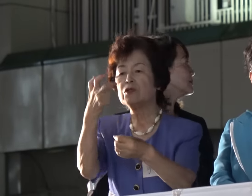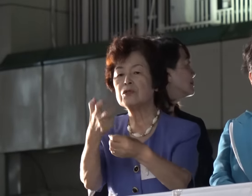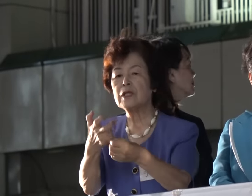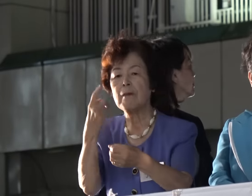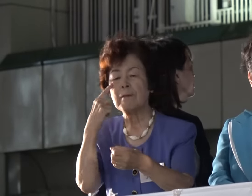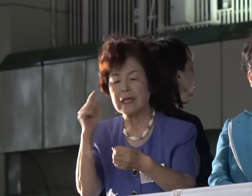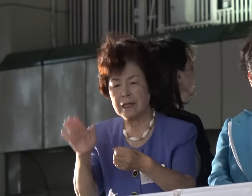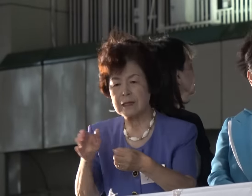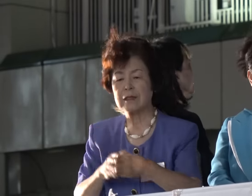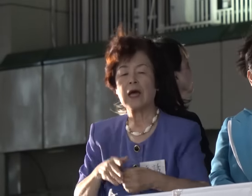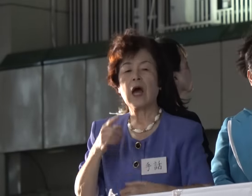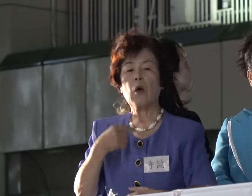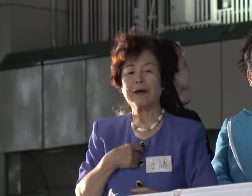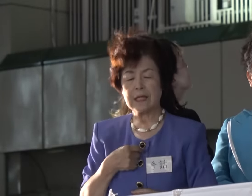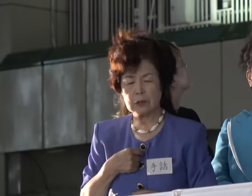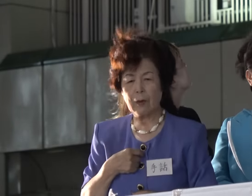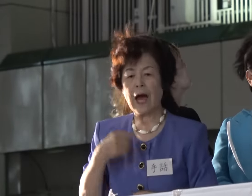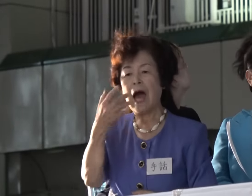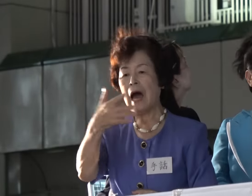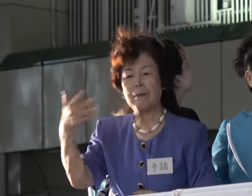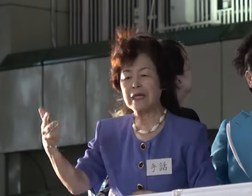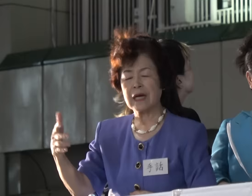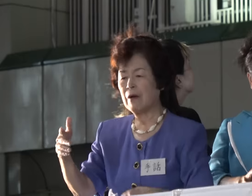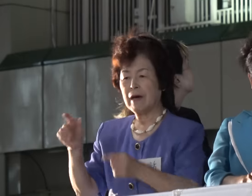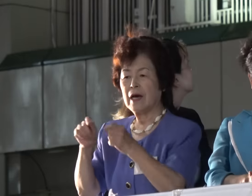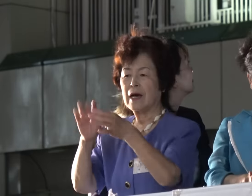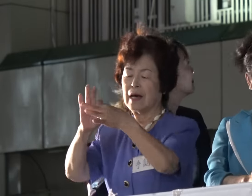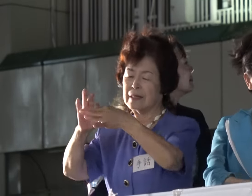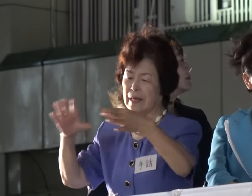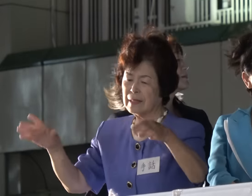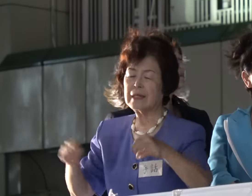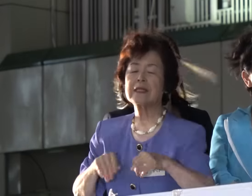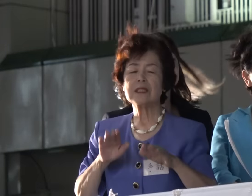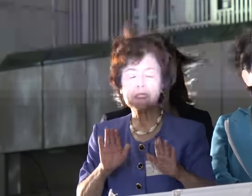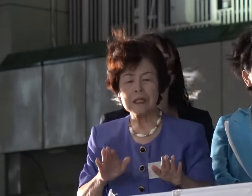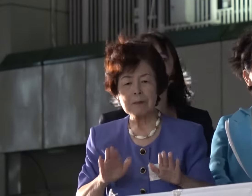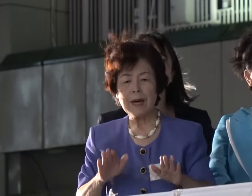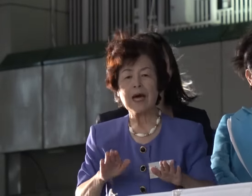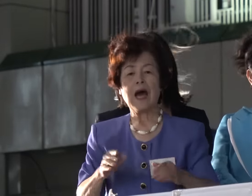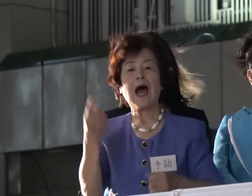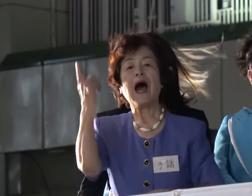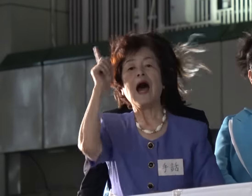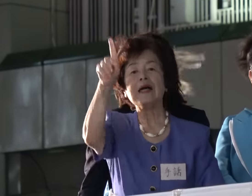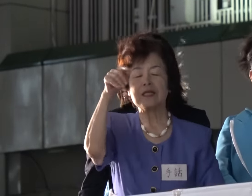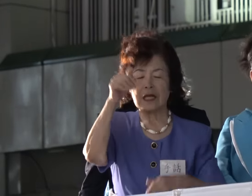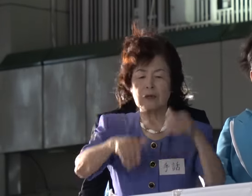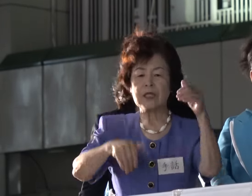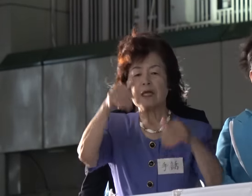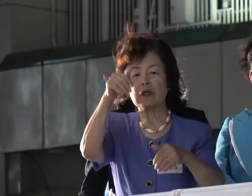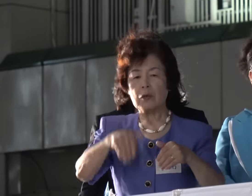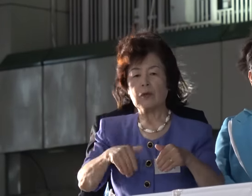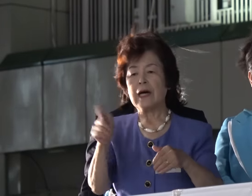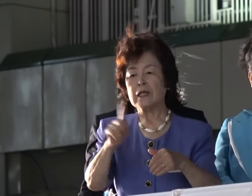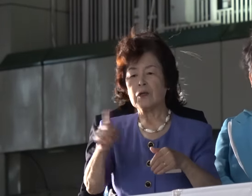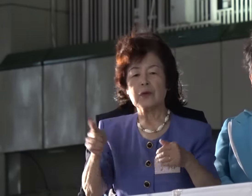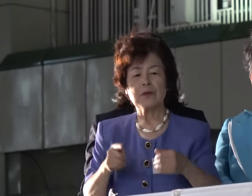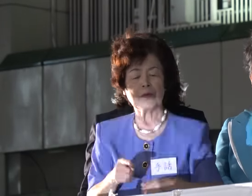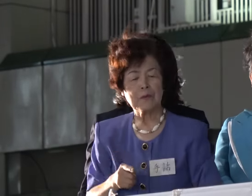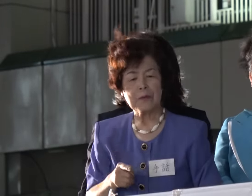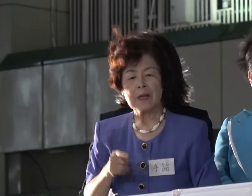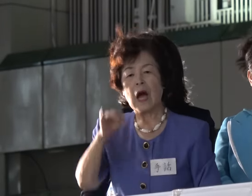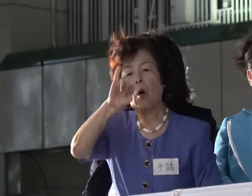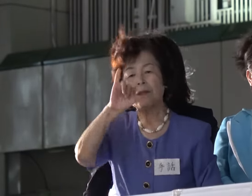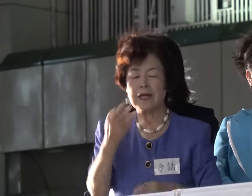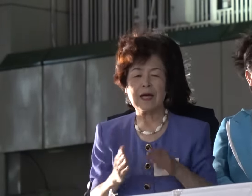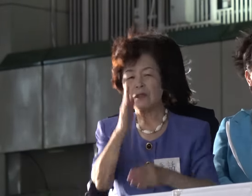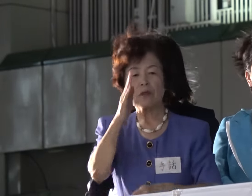はアメリカがどうなろうと日本で今女の人が勝つこと、今は明日の選挙では求めません。この人が